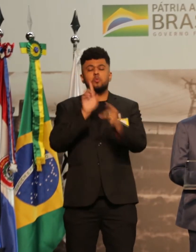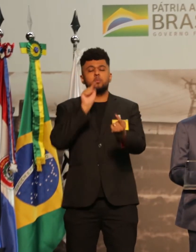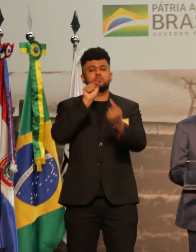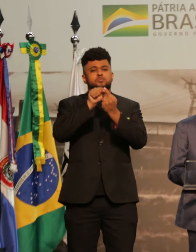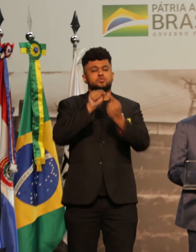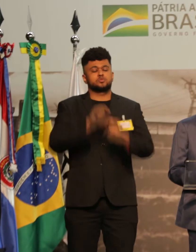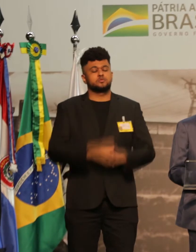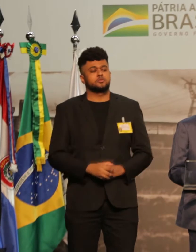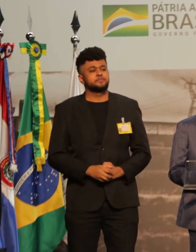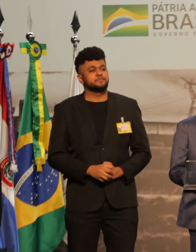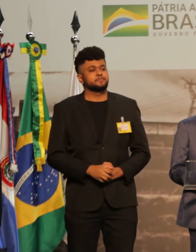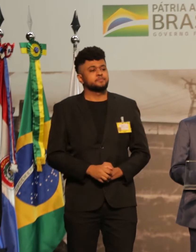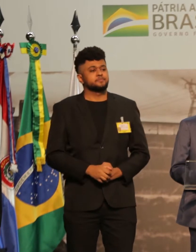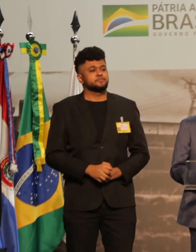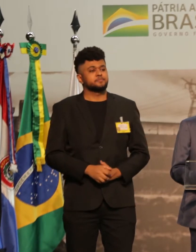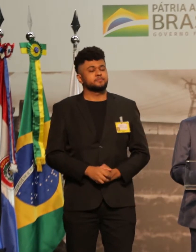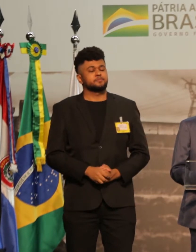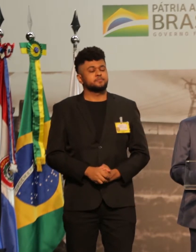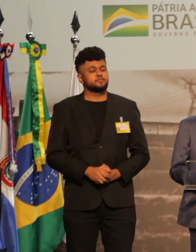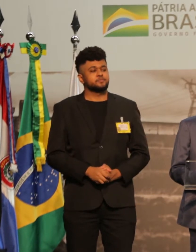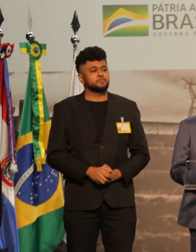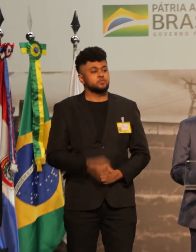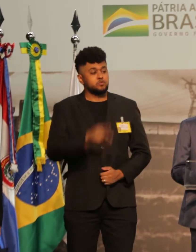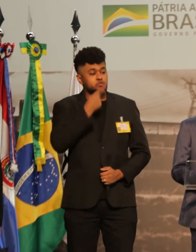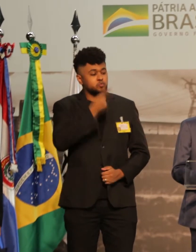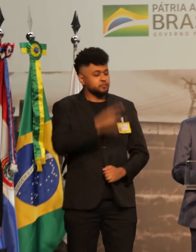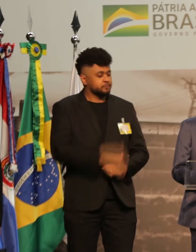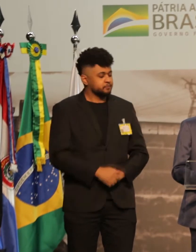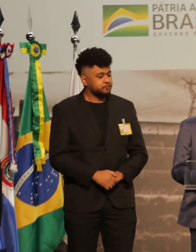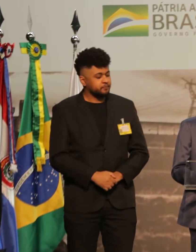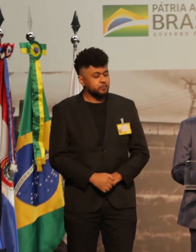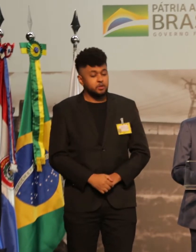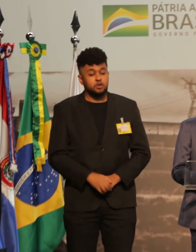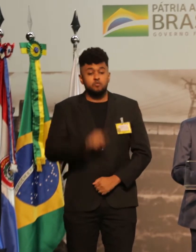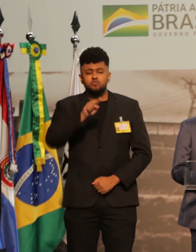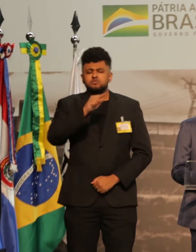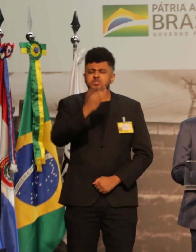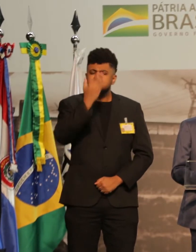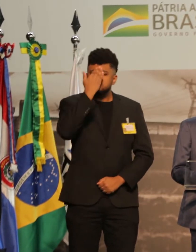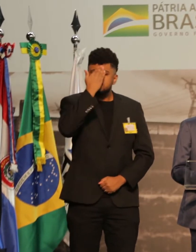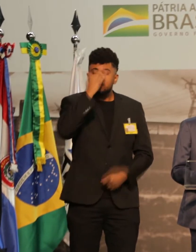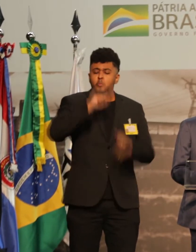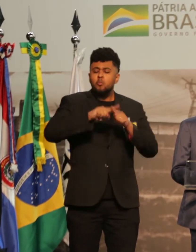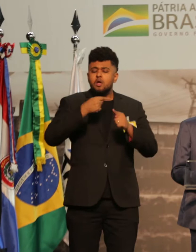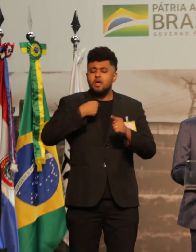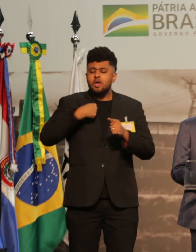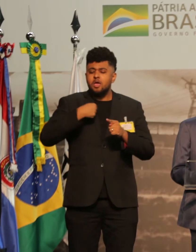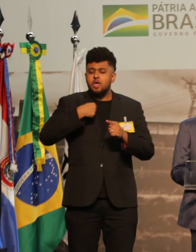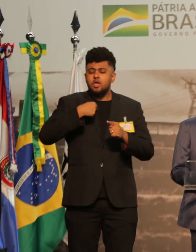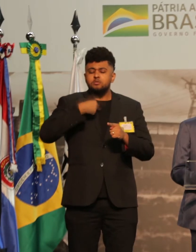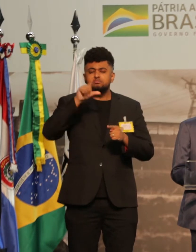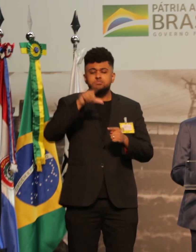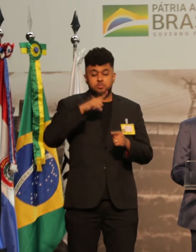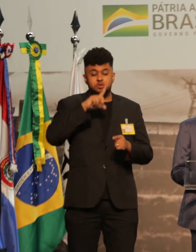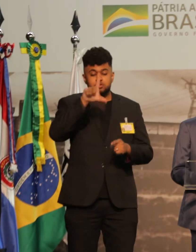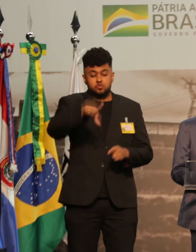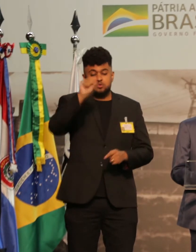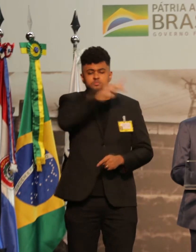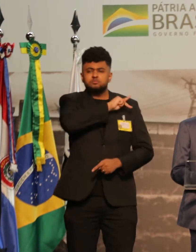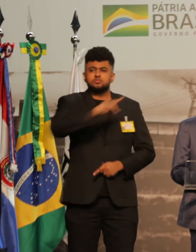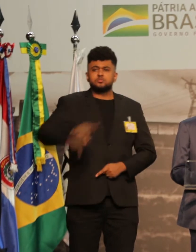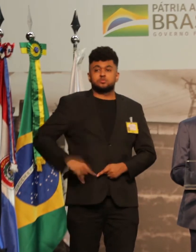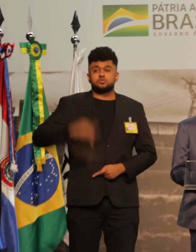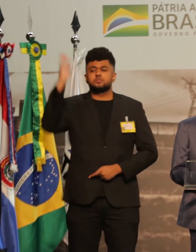objetiva. Aspas. Silvio Luna, você sabe o motivo pelo qual eu fui eleito presidente da